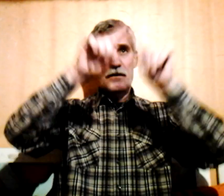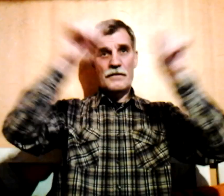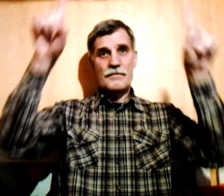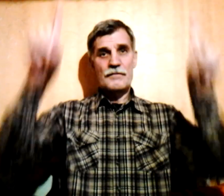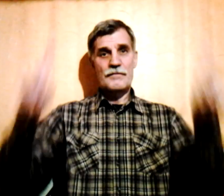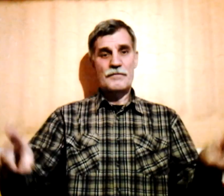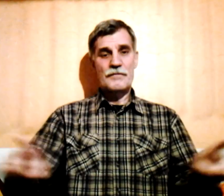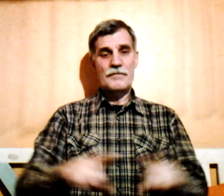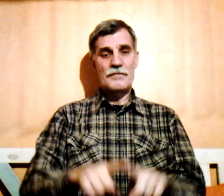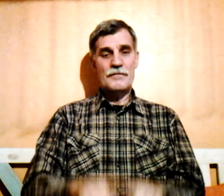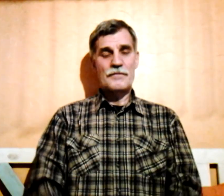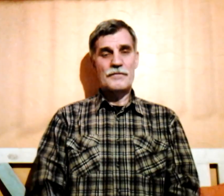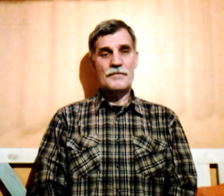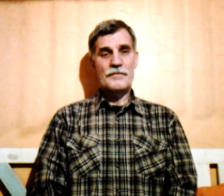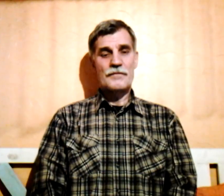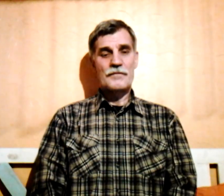Автомобильное движение.